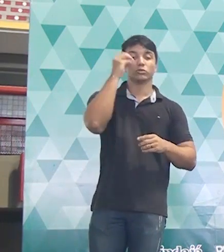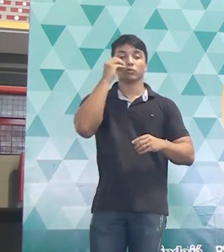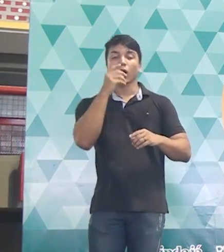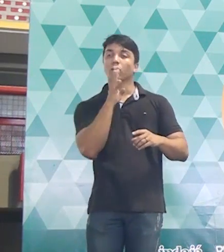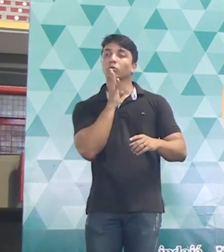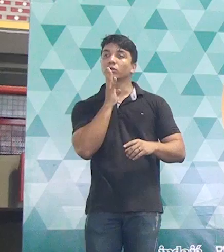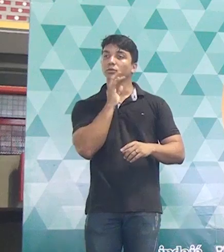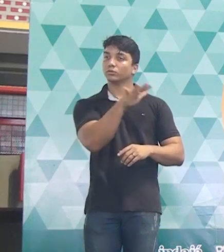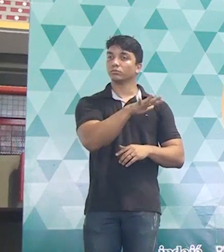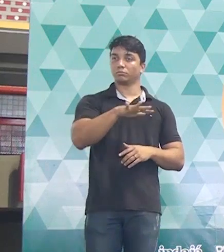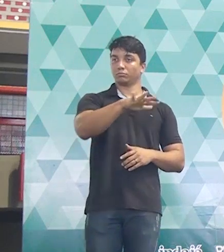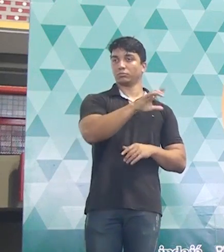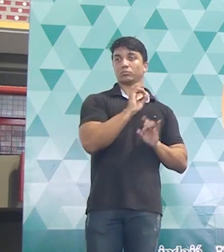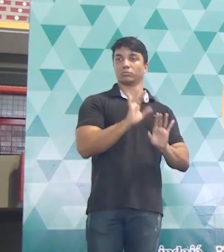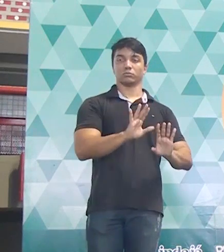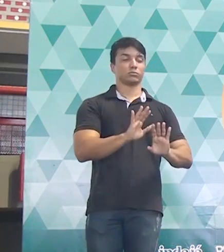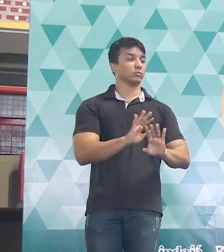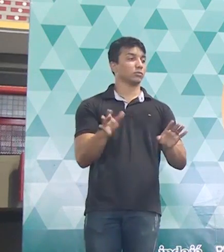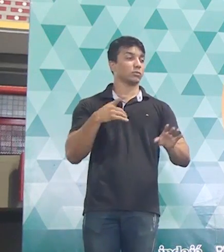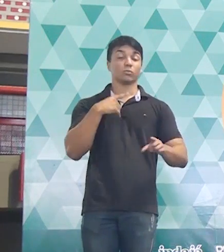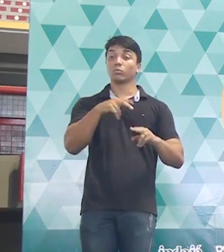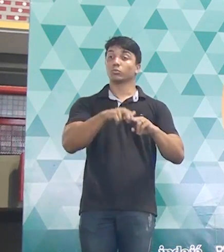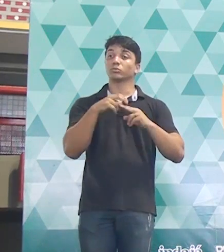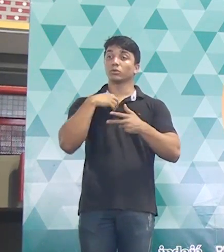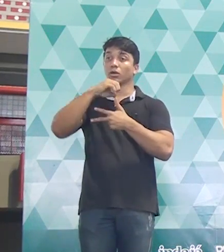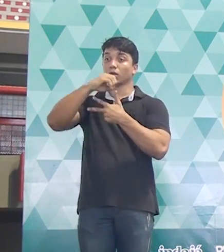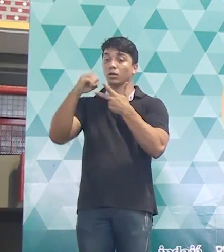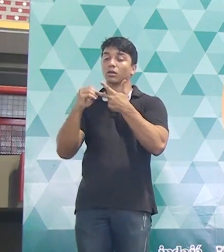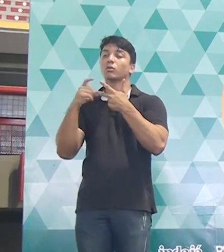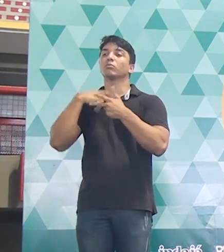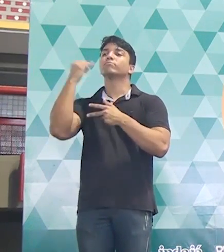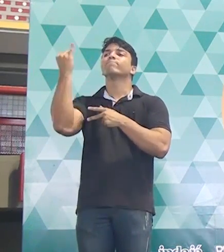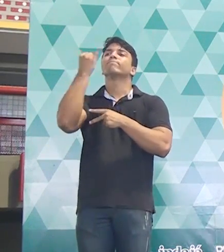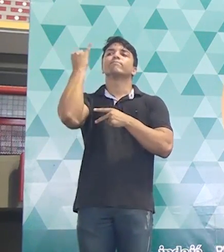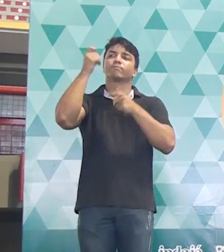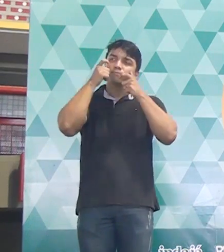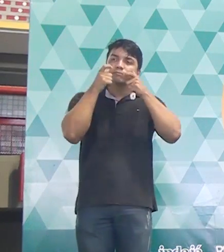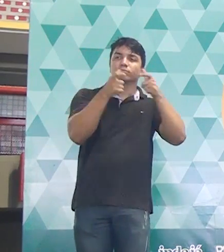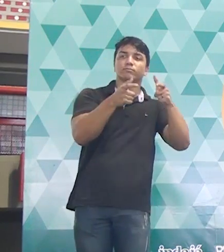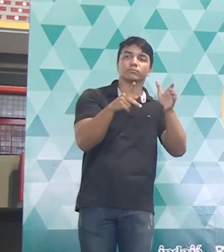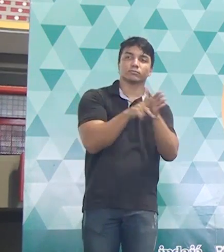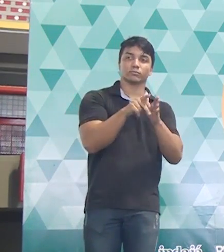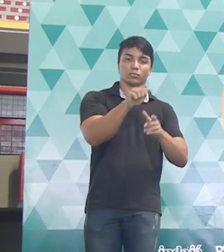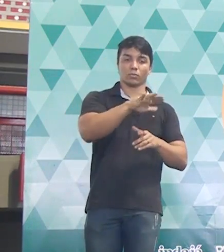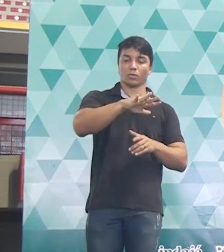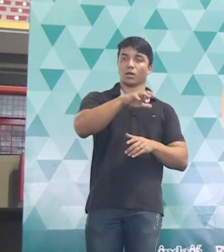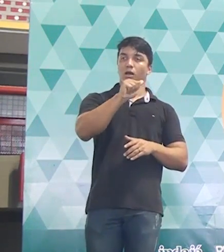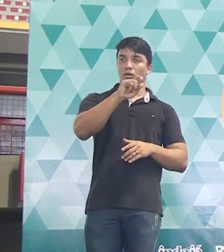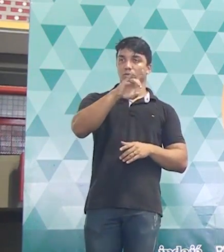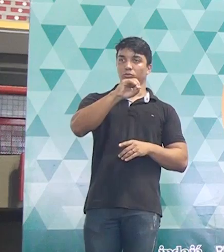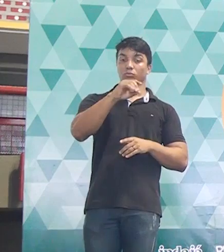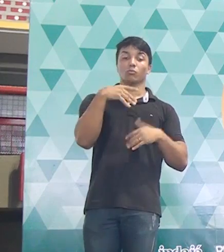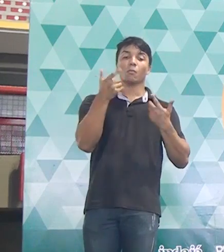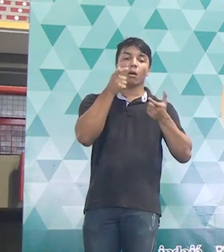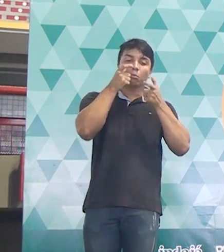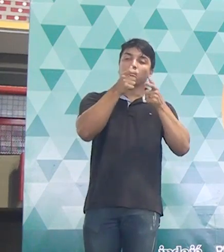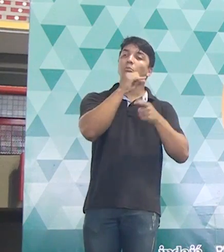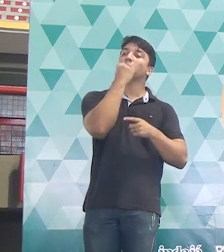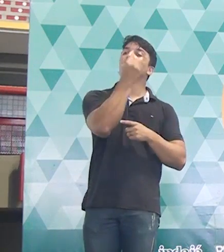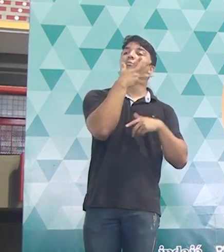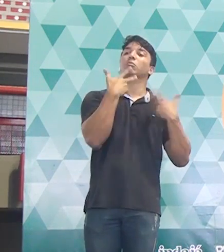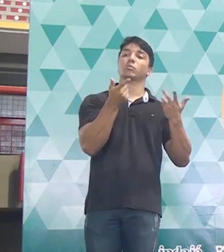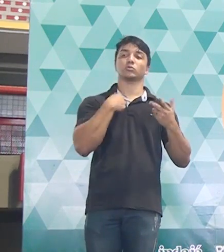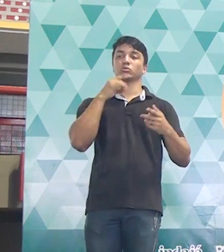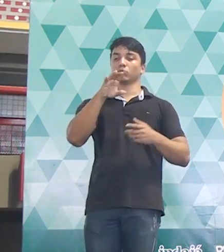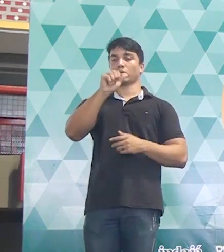no vestibular, no Enem, é cobrar o que há de mais importante nos ácidos. E o que há de mais importante nos ácidos é